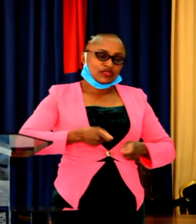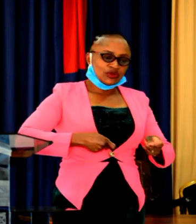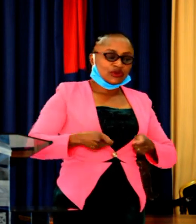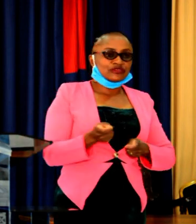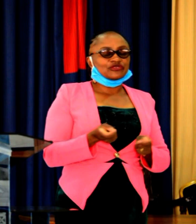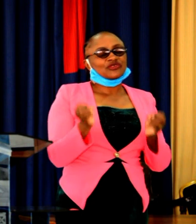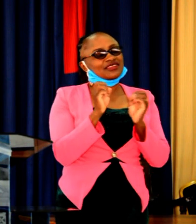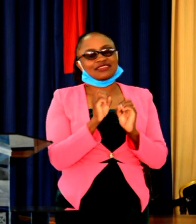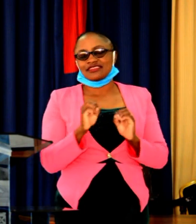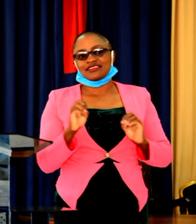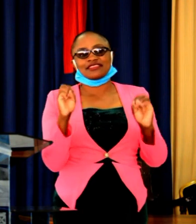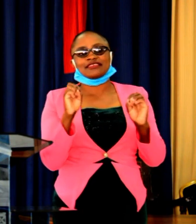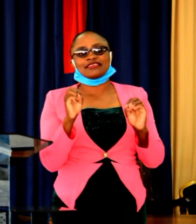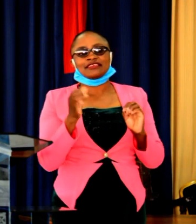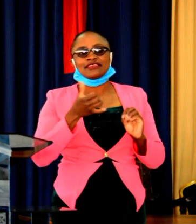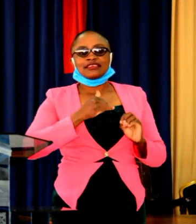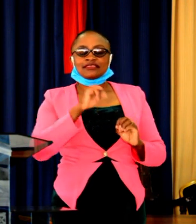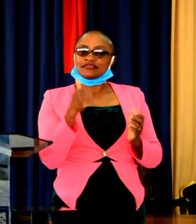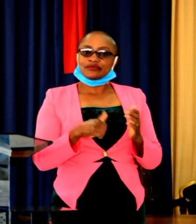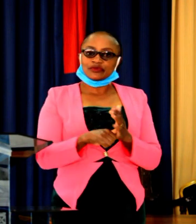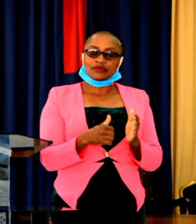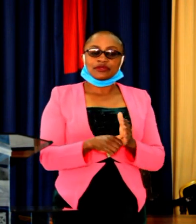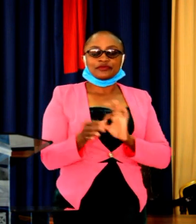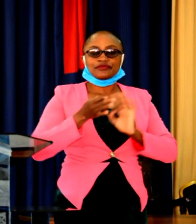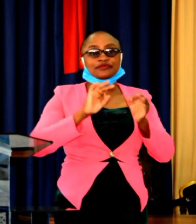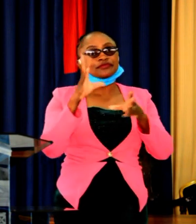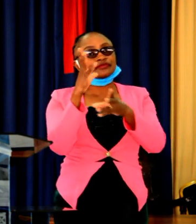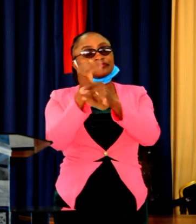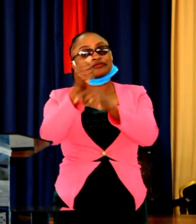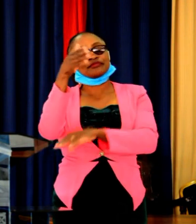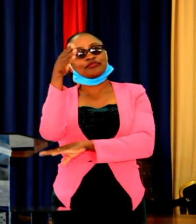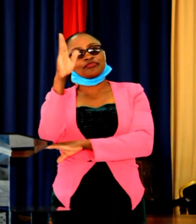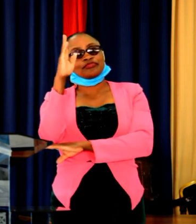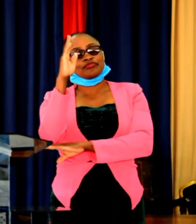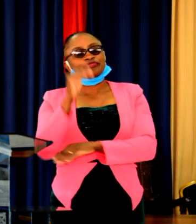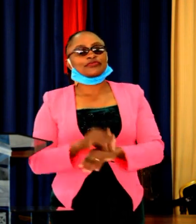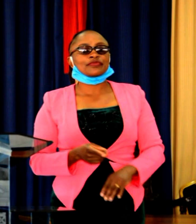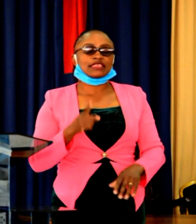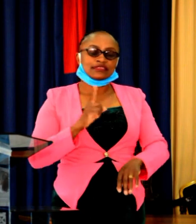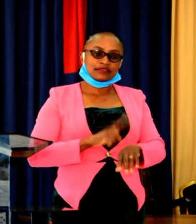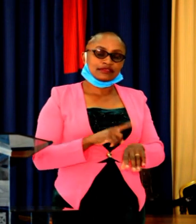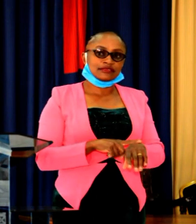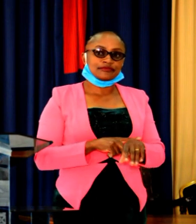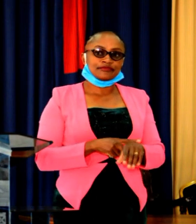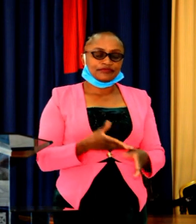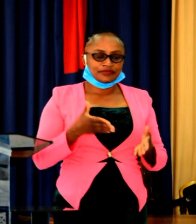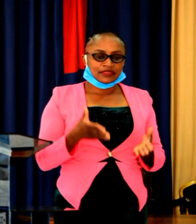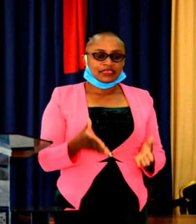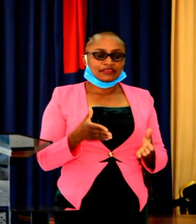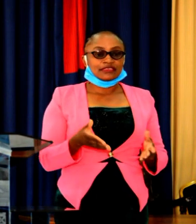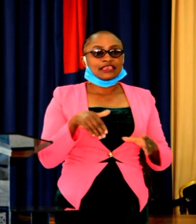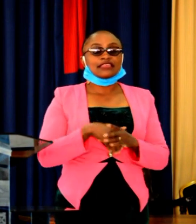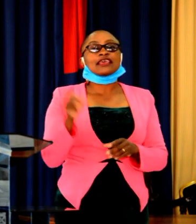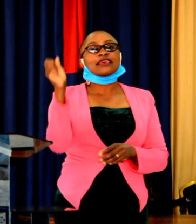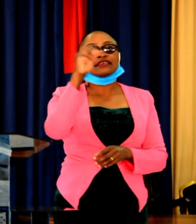linaweza kutupata tukimtumainia yeye Mungu. Na wakati huu katika Samaria kulikuwa